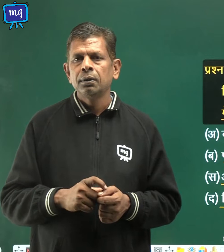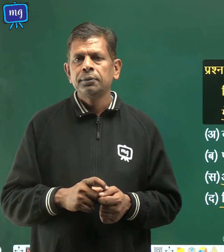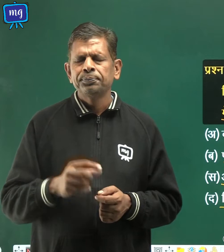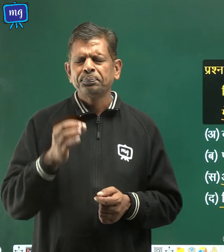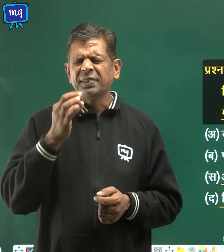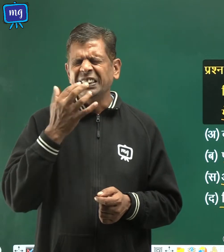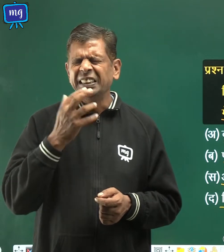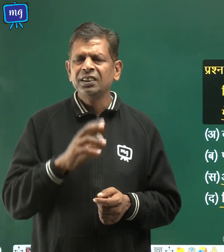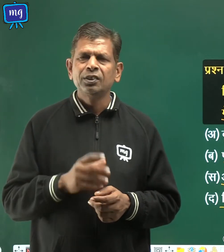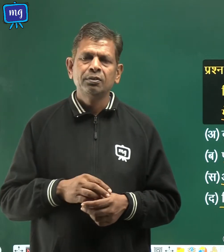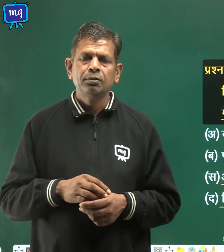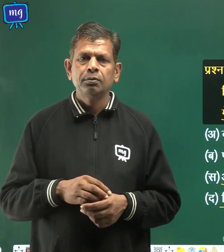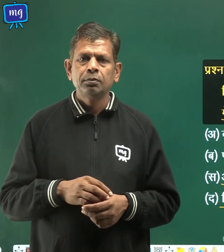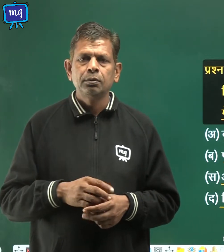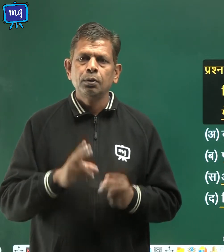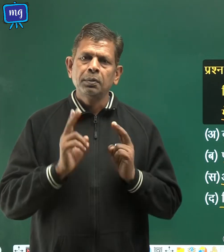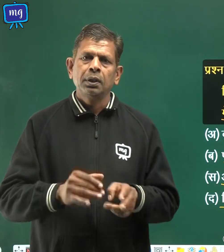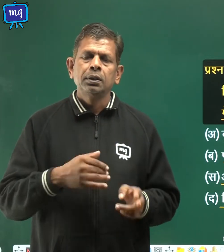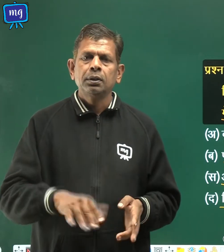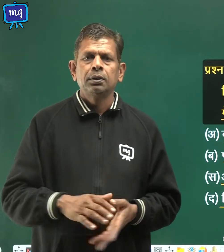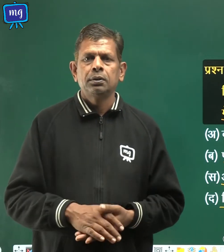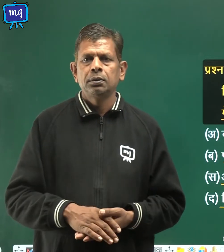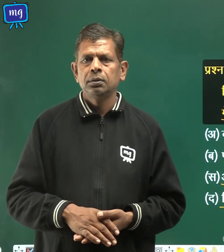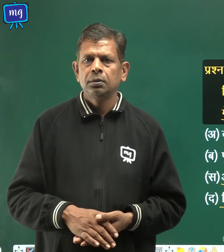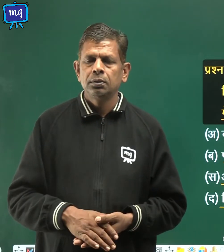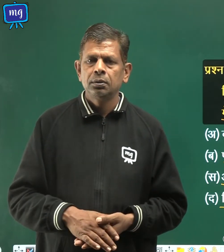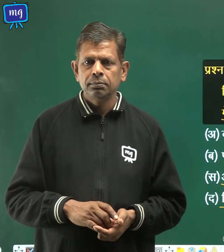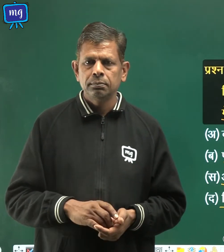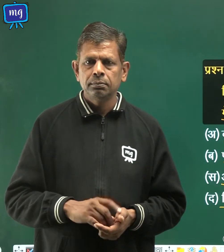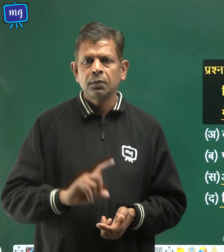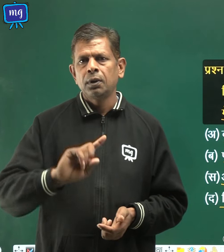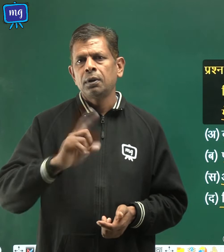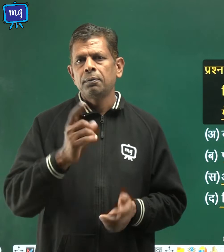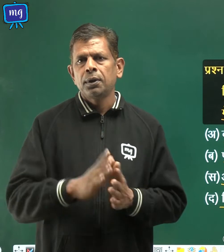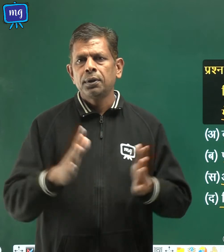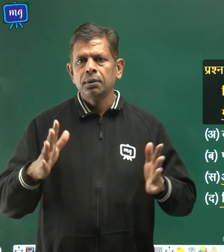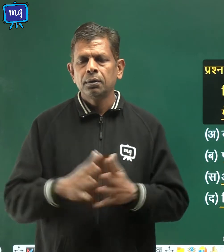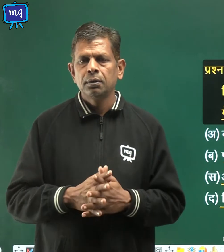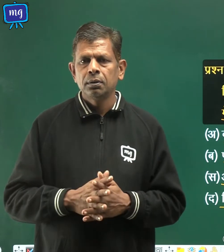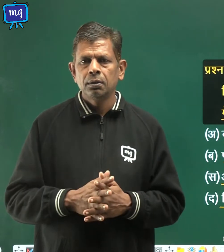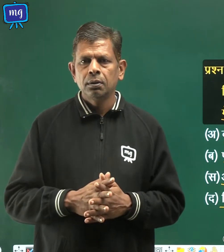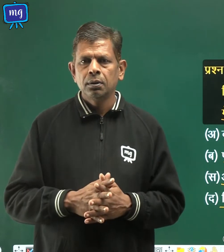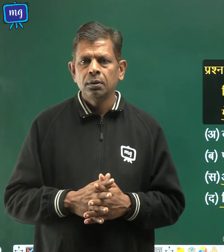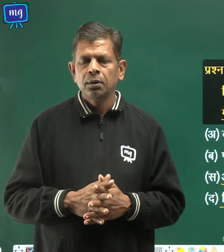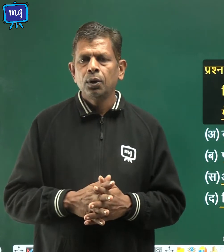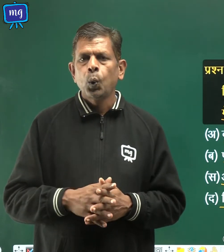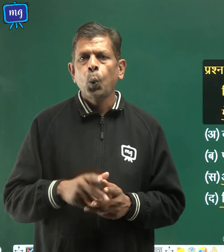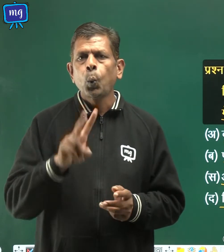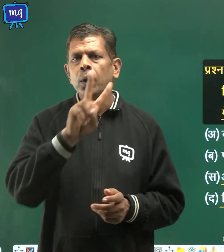खट्टी चीज़ों में पाया जाता है। सबसे अधिक विटामिन